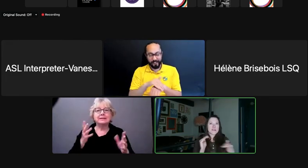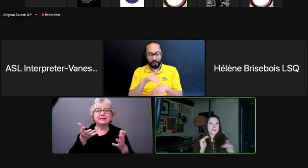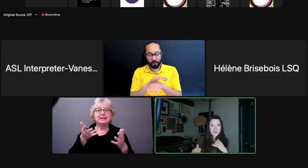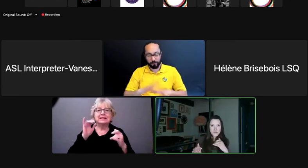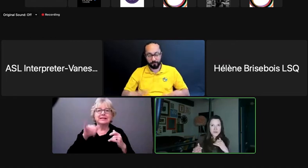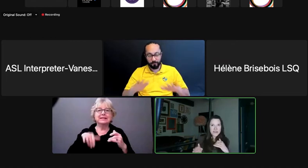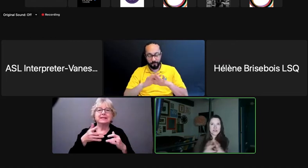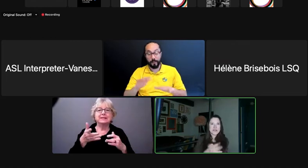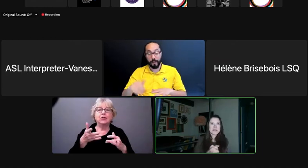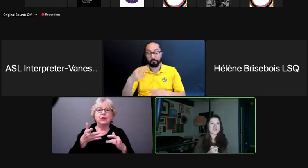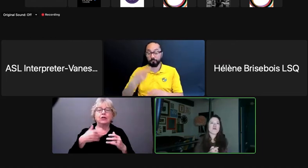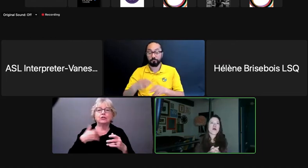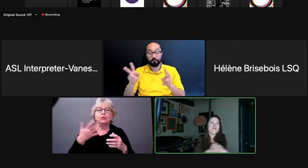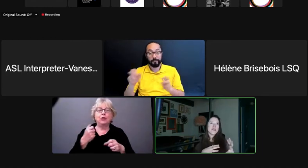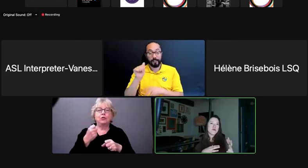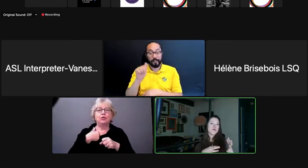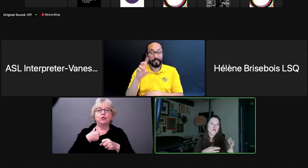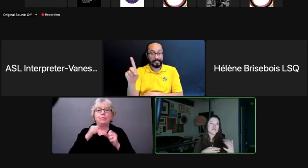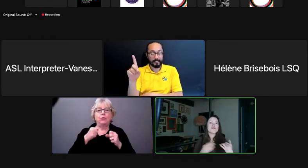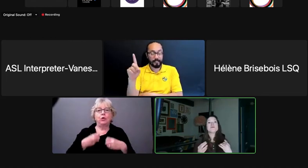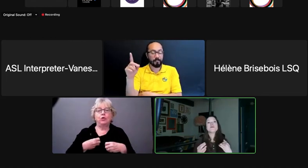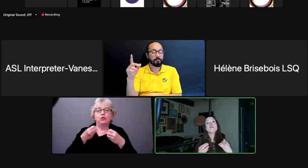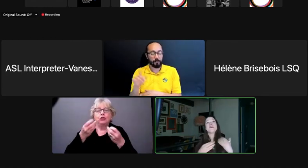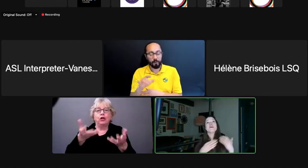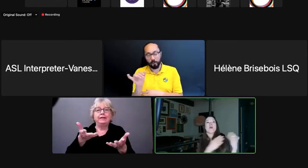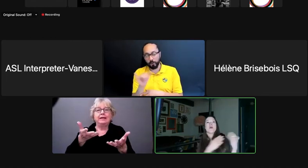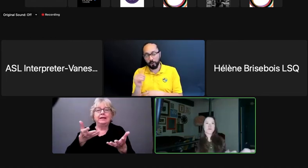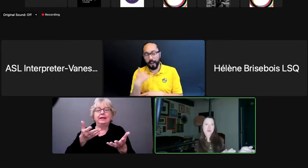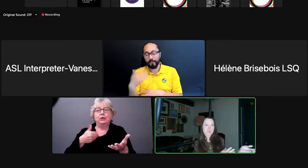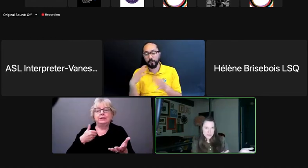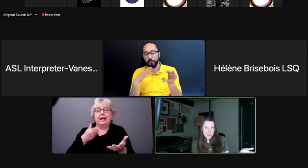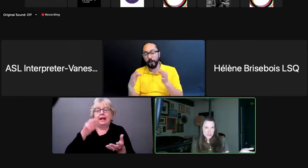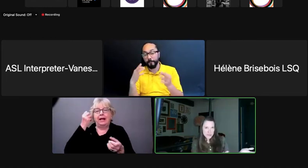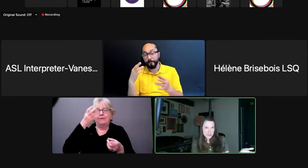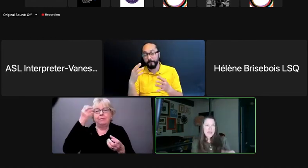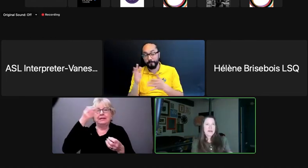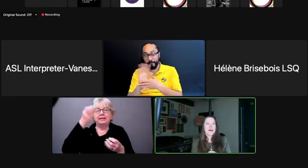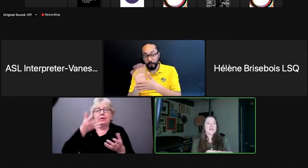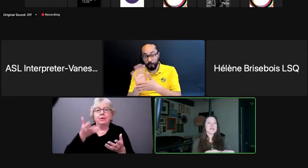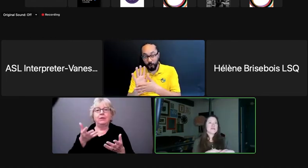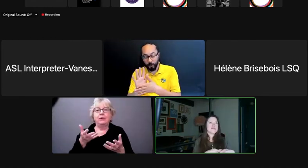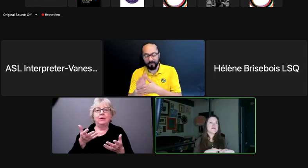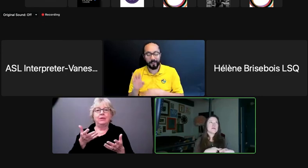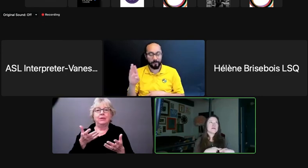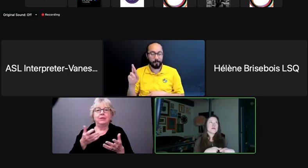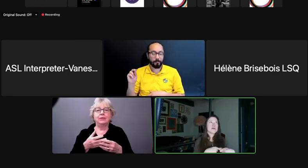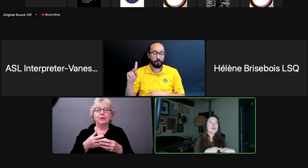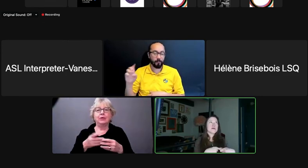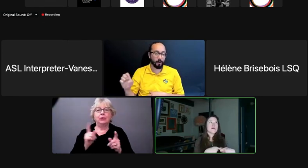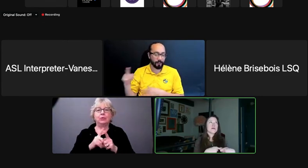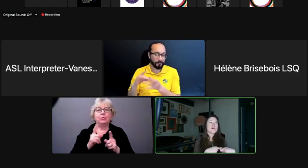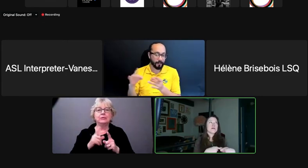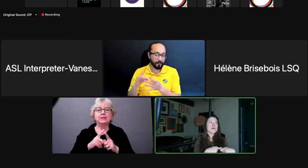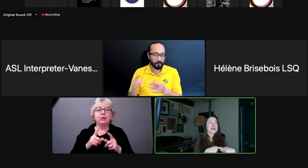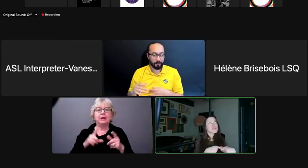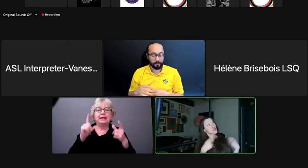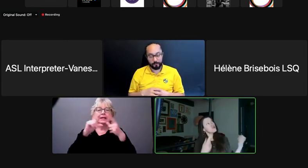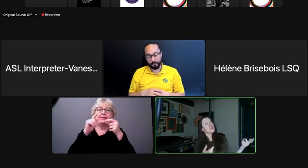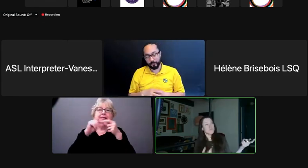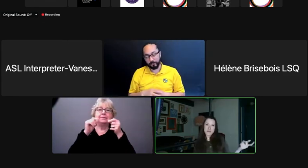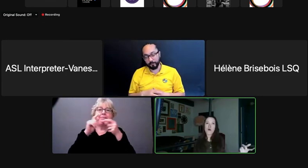que nous faisons peut leur devenir utile alors il y a aussi évidemment la description de